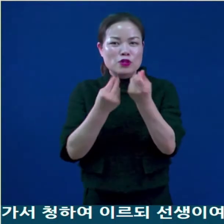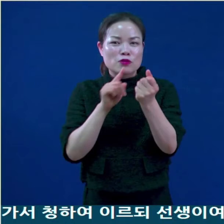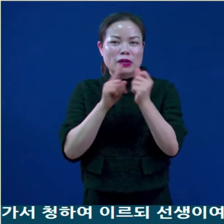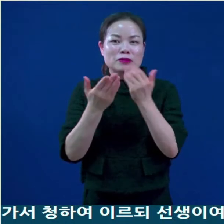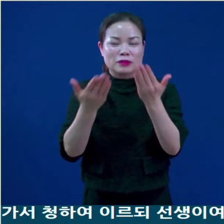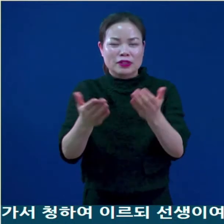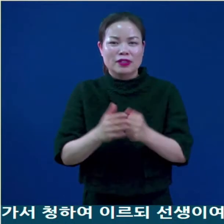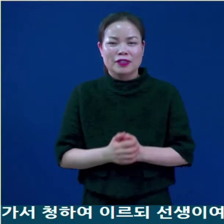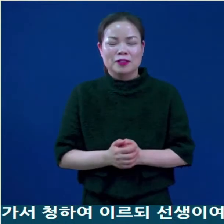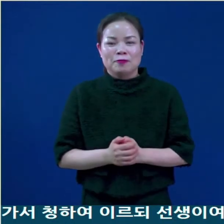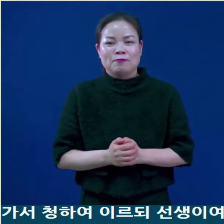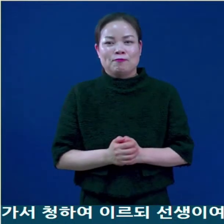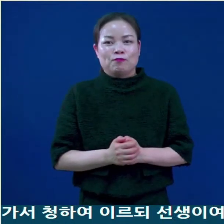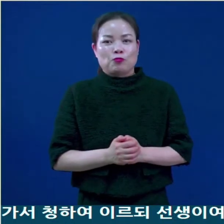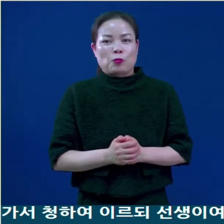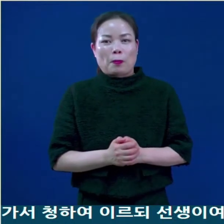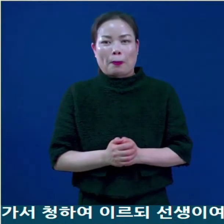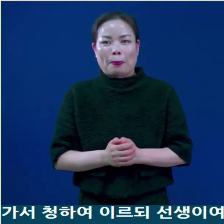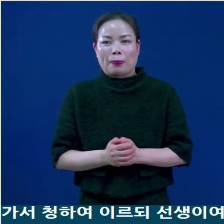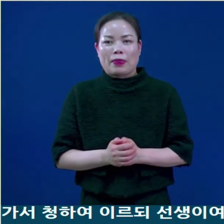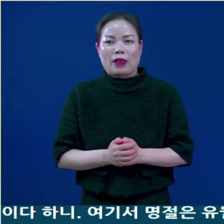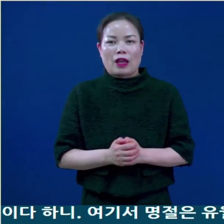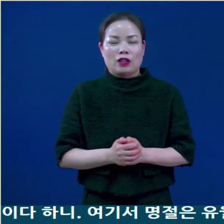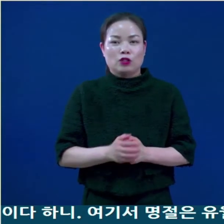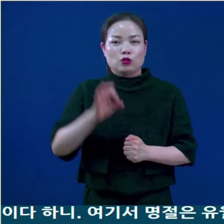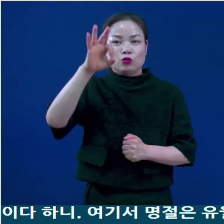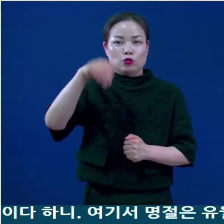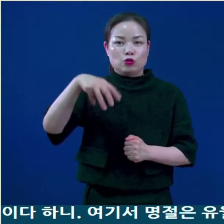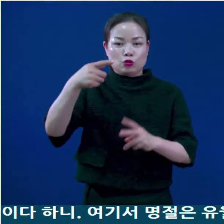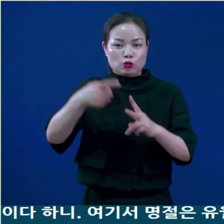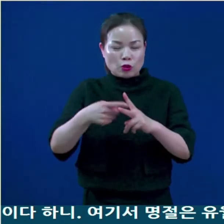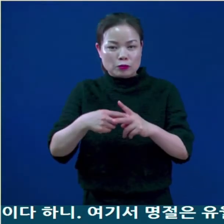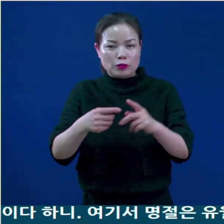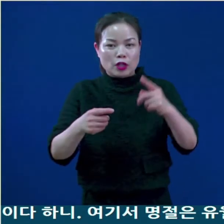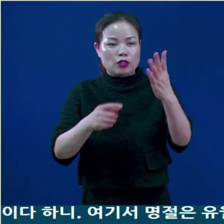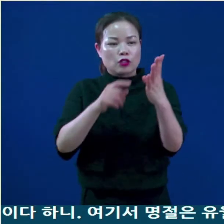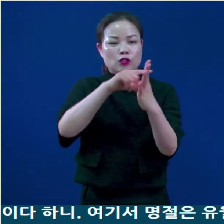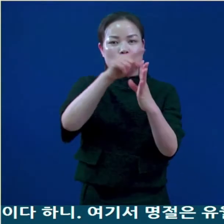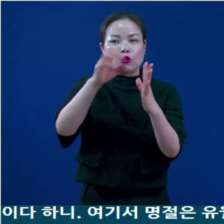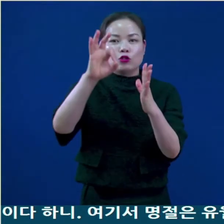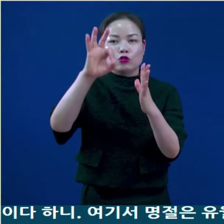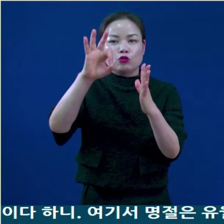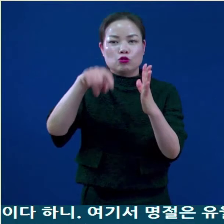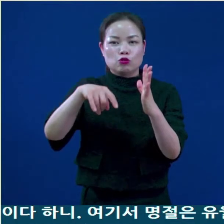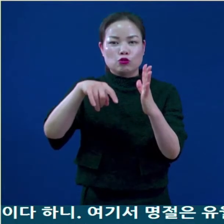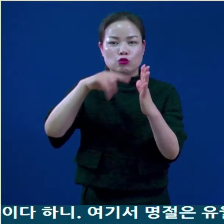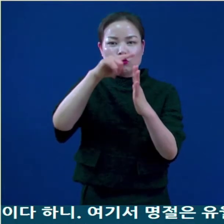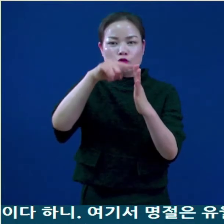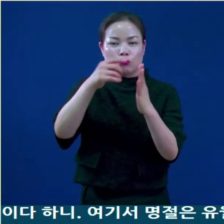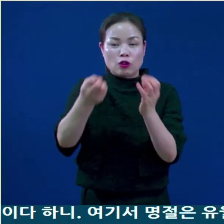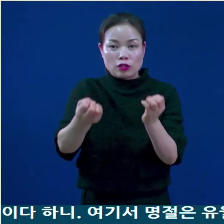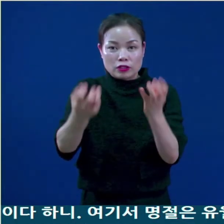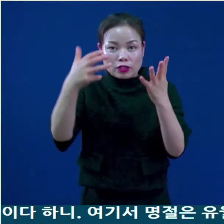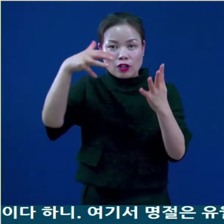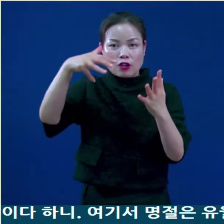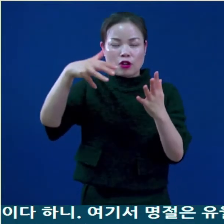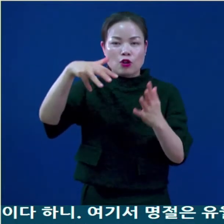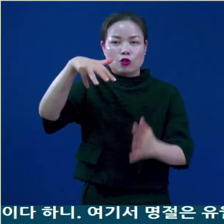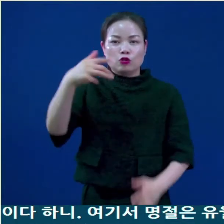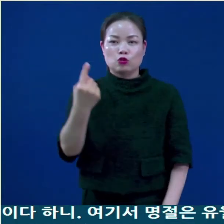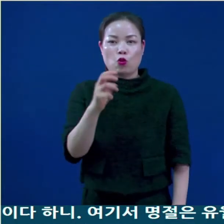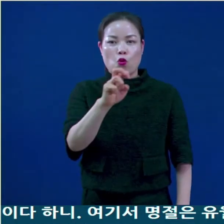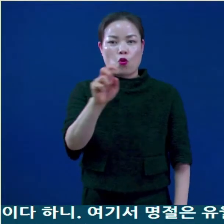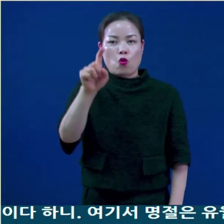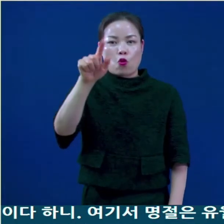여기서 들통나는 겁니다. 유초동부가 수련회 갔어요. 유월절, 초막절, 수전절 유초동부가